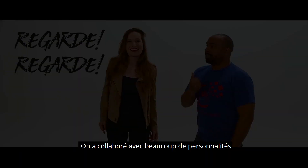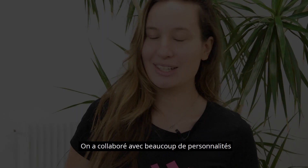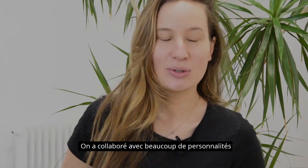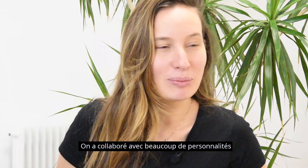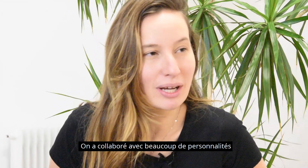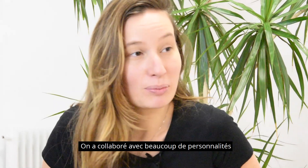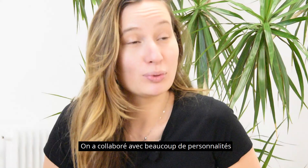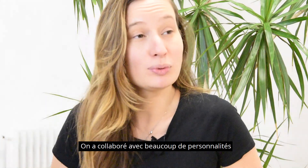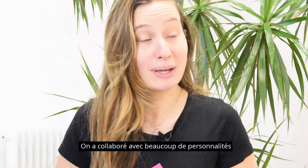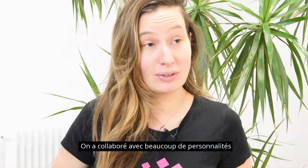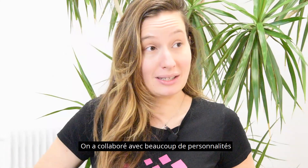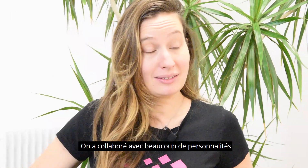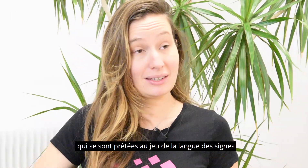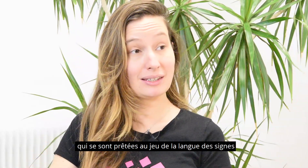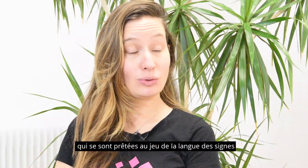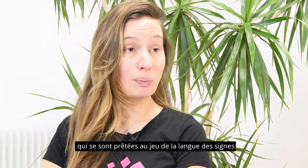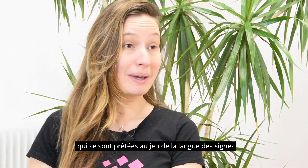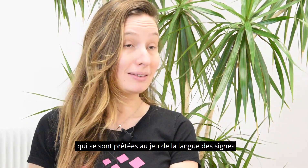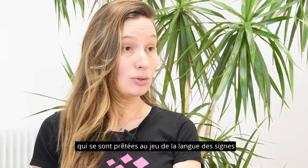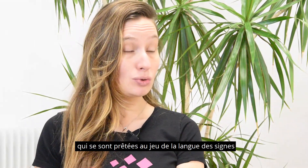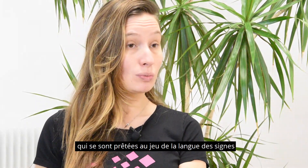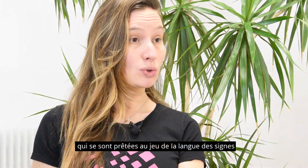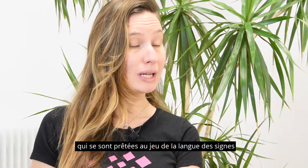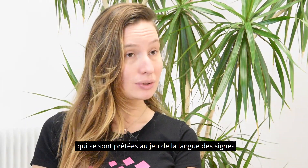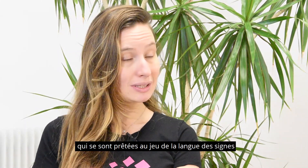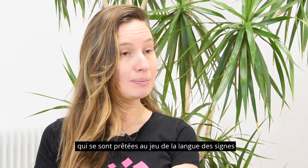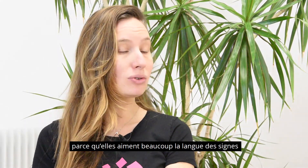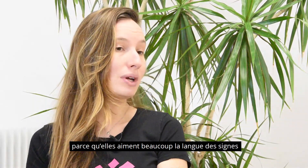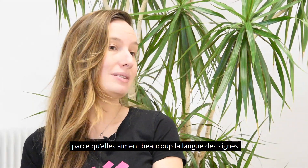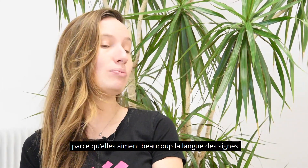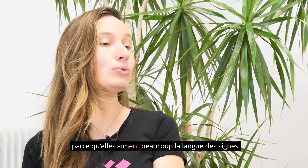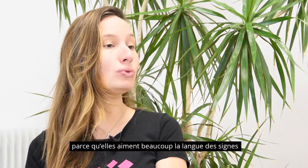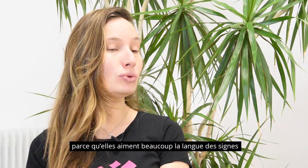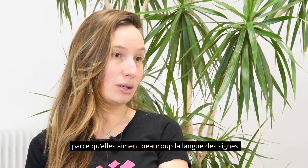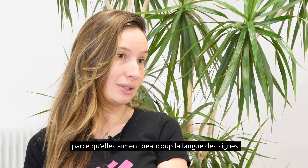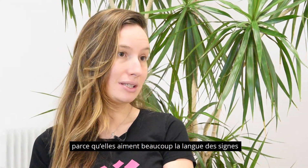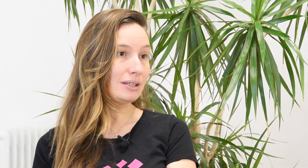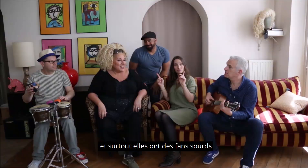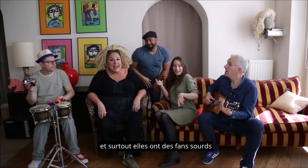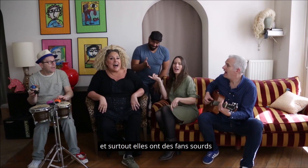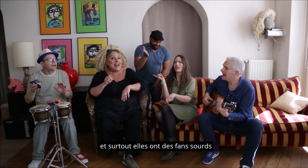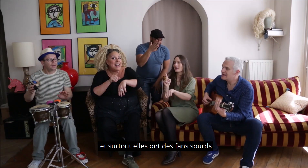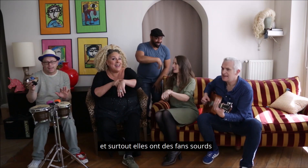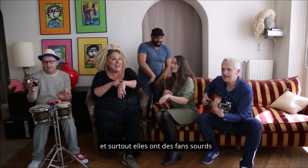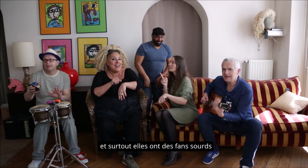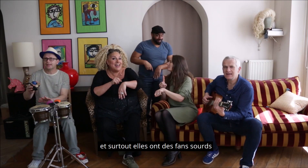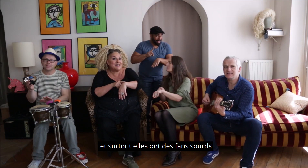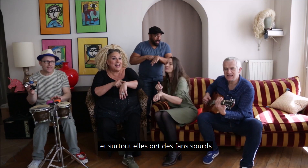On a collaboré avec beaucoup de personnalités qui se sont prêtées justement au jeu de la langue des signes parce qu'elles aiment beaucoup la langue des signes et surtout elles ont des fans sourds. Donc pour